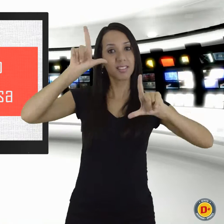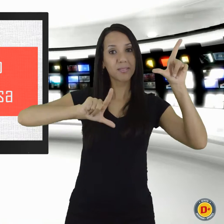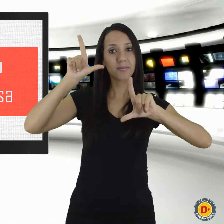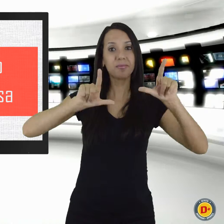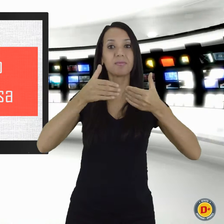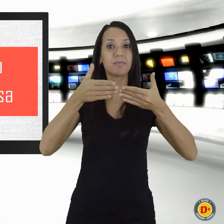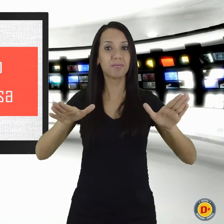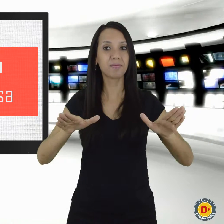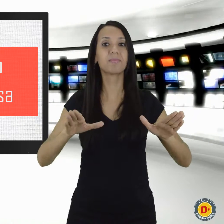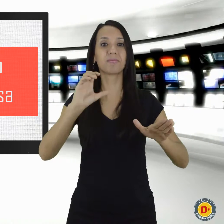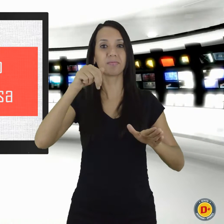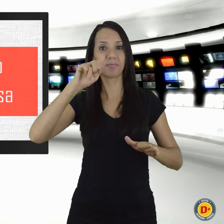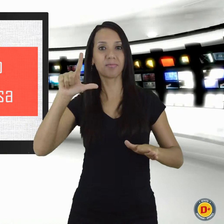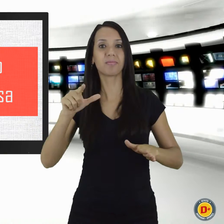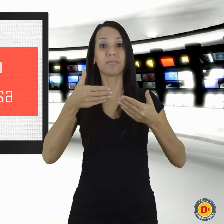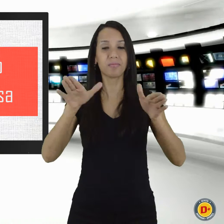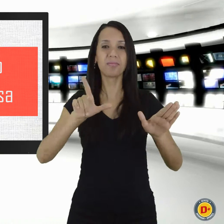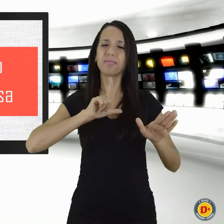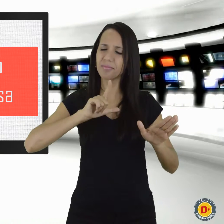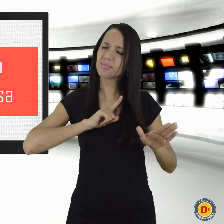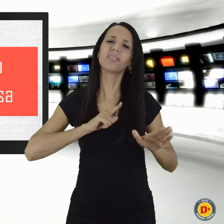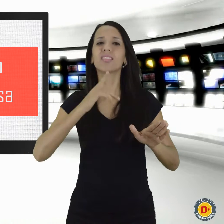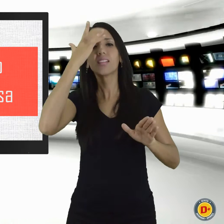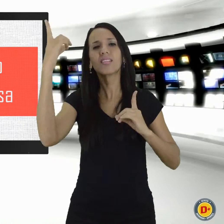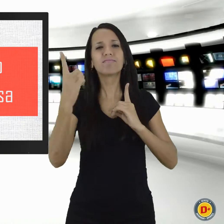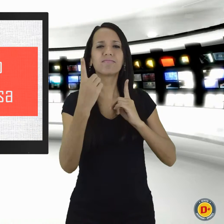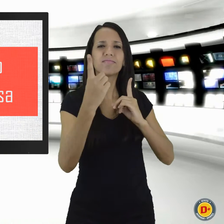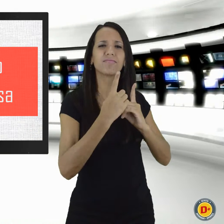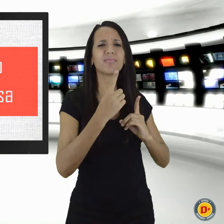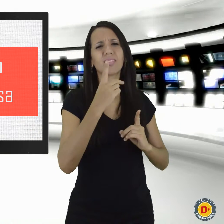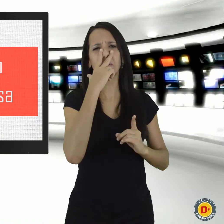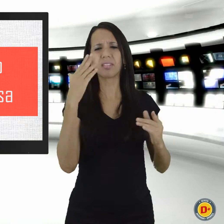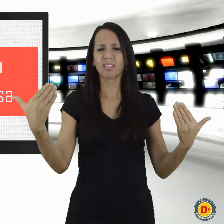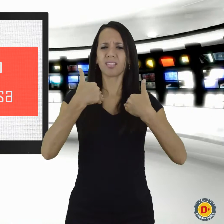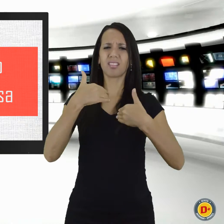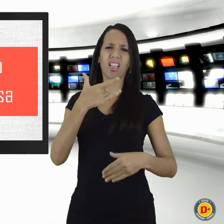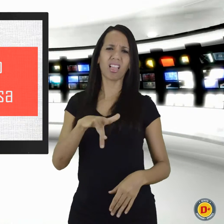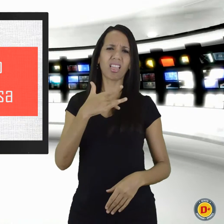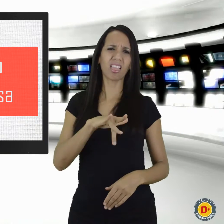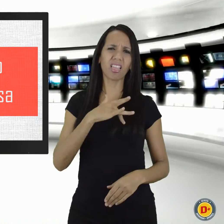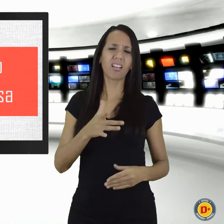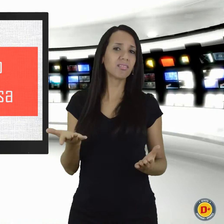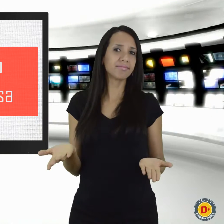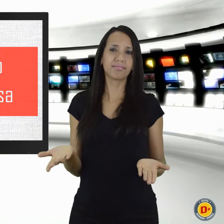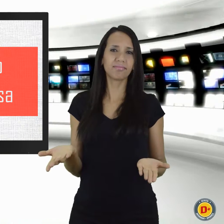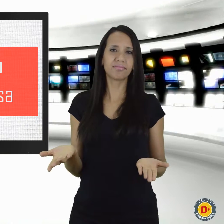contato comigo, é para alguma situação apelativa com um viés de coitadismo. Para ele, é melhor então